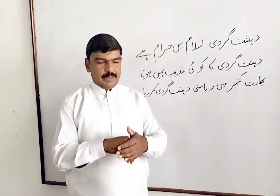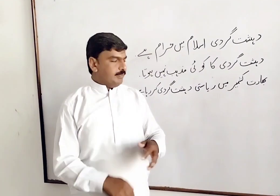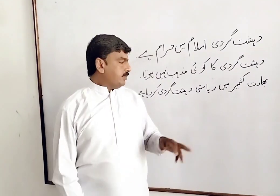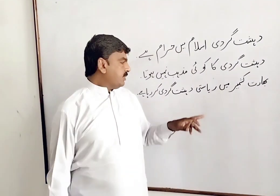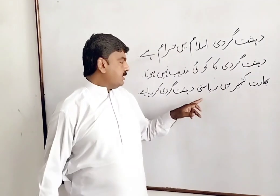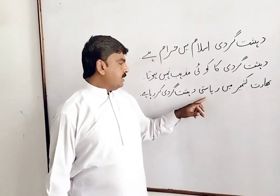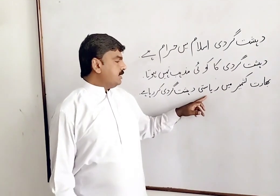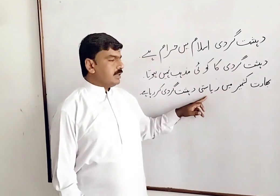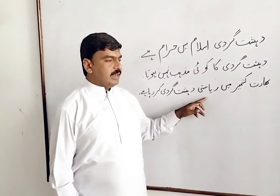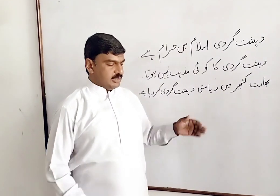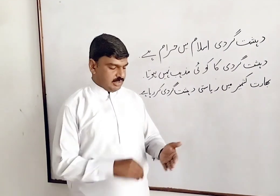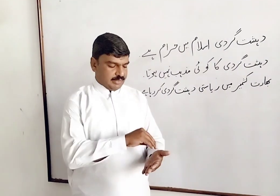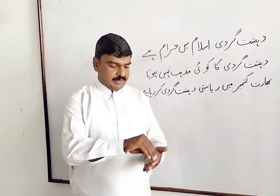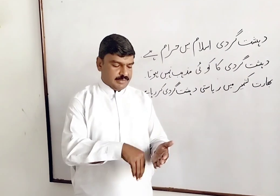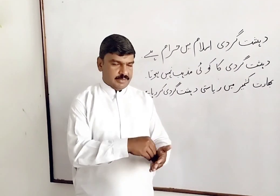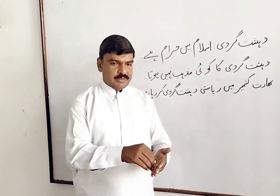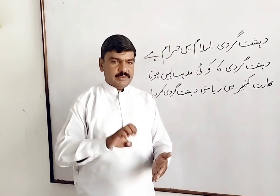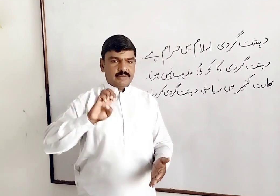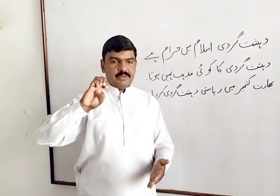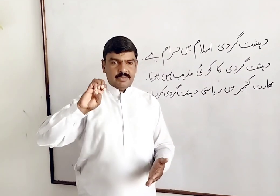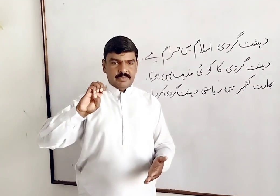में रियासती